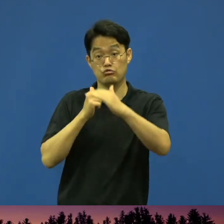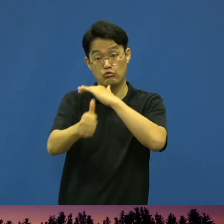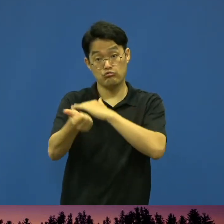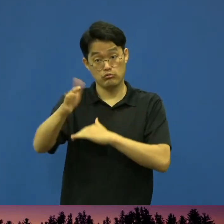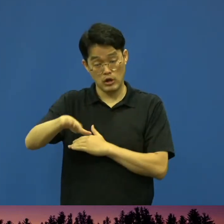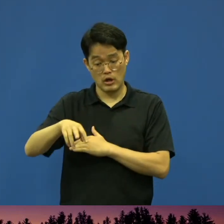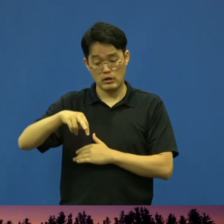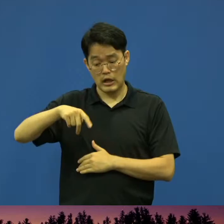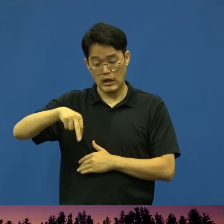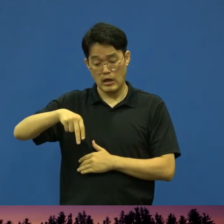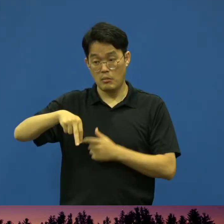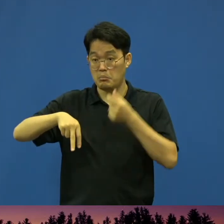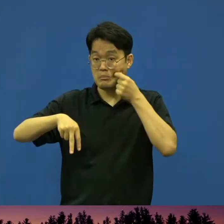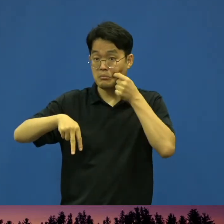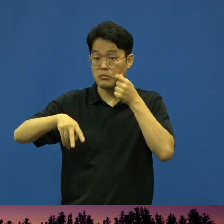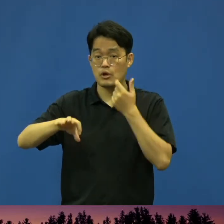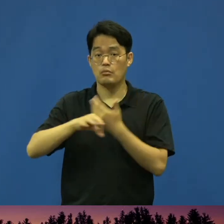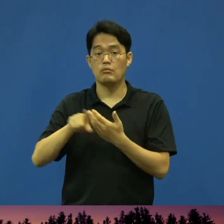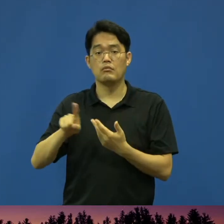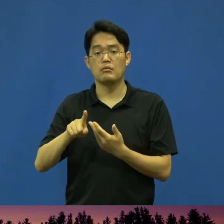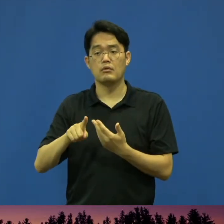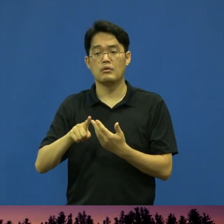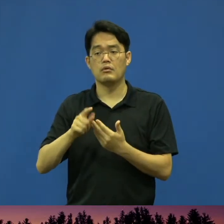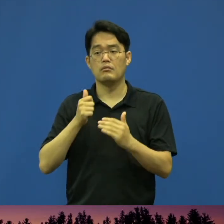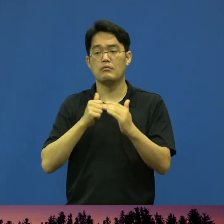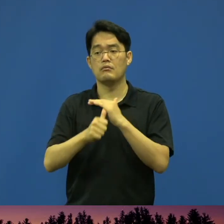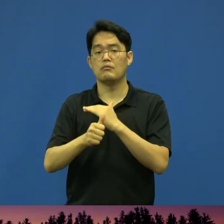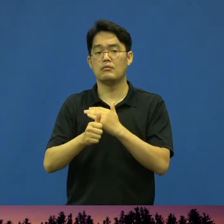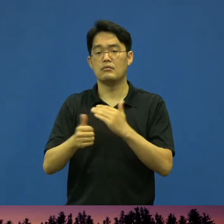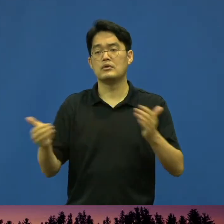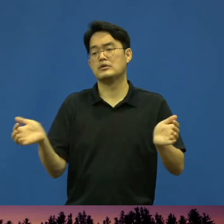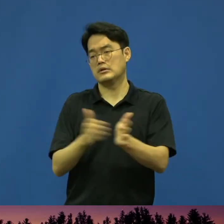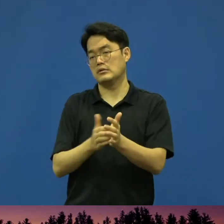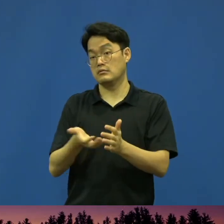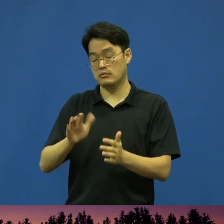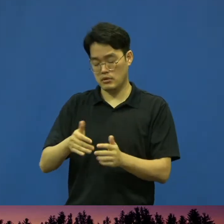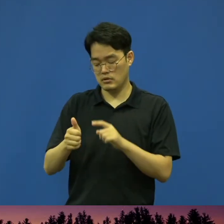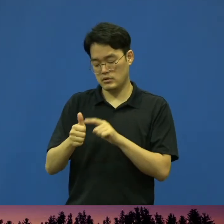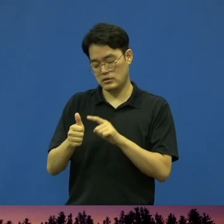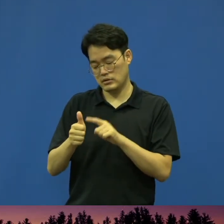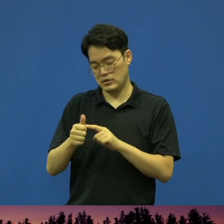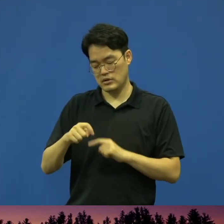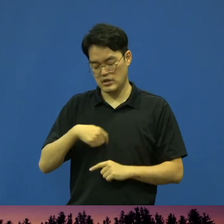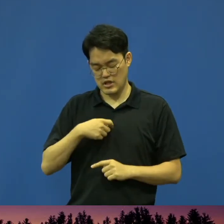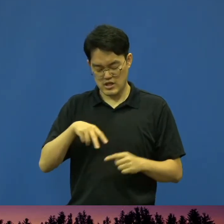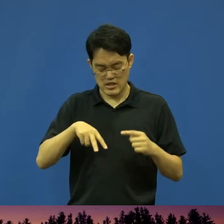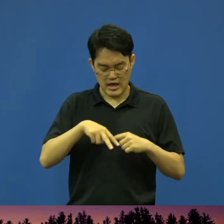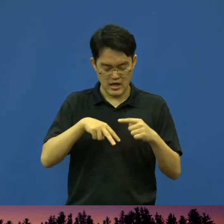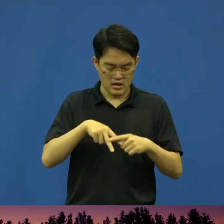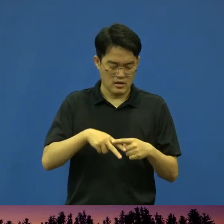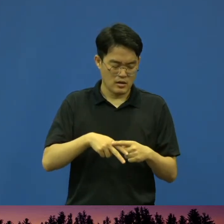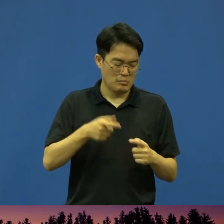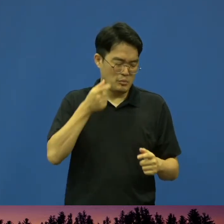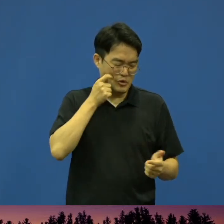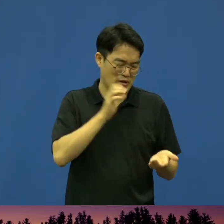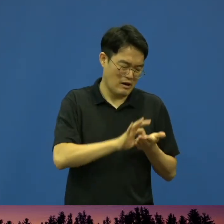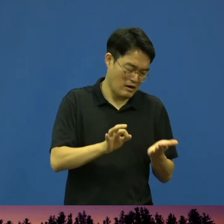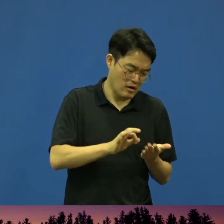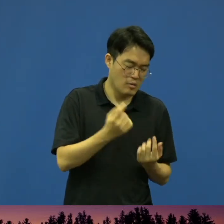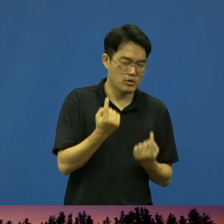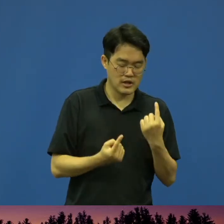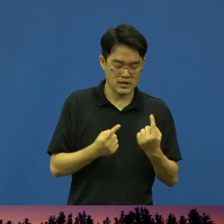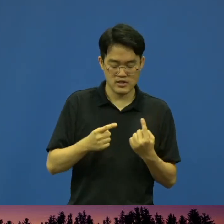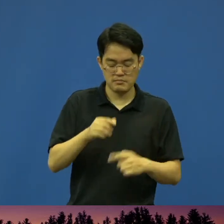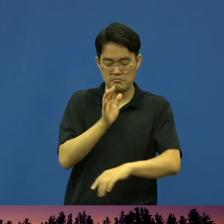것이죠. 그러나 놀라운 것은 그는 두 다리를 묵상하지 않았습니다. 두 다리에 집중하는 것이 아니라 두 팔에 집중하며 그는